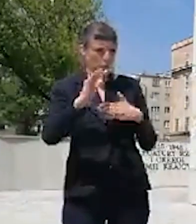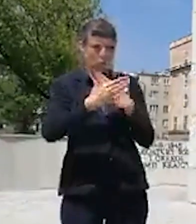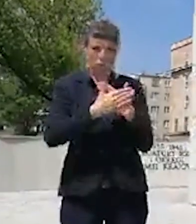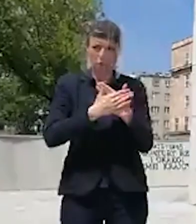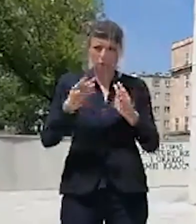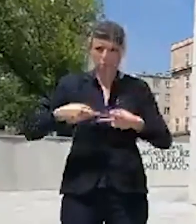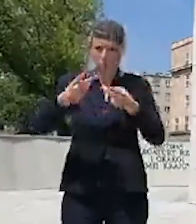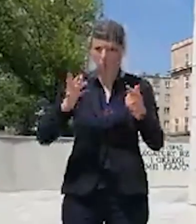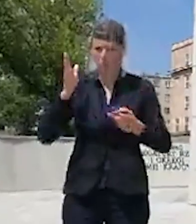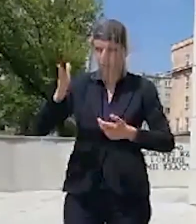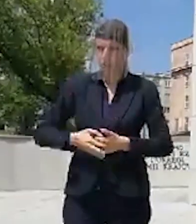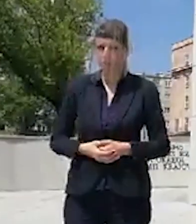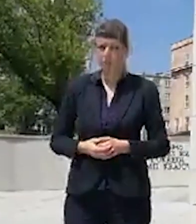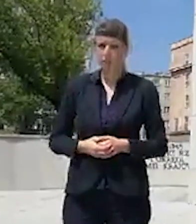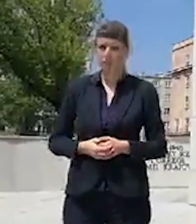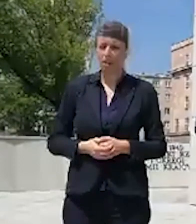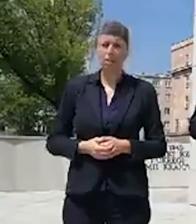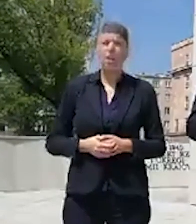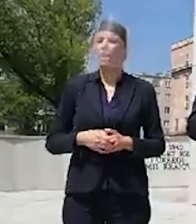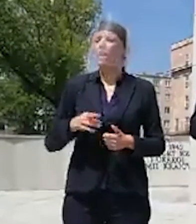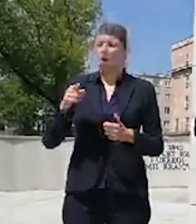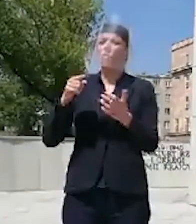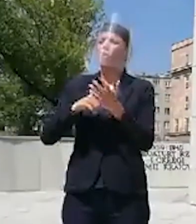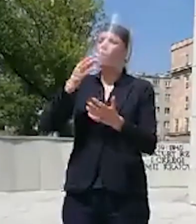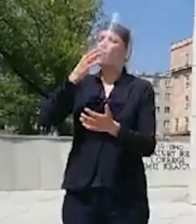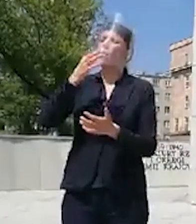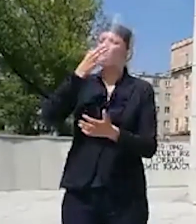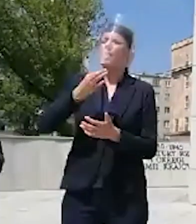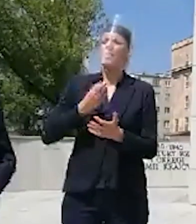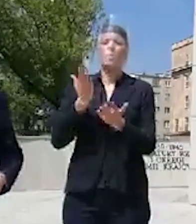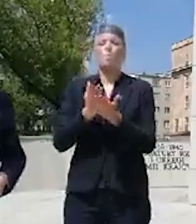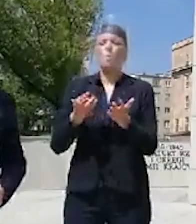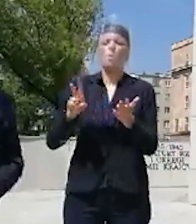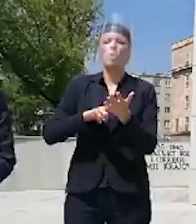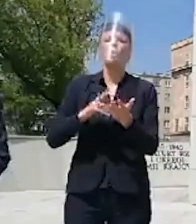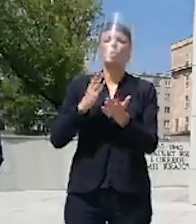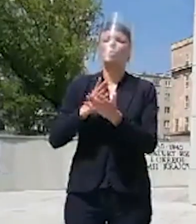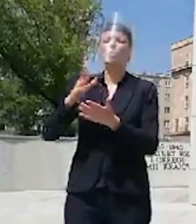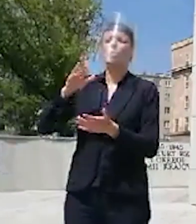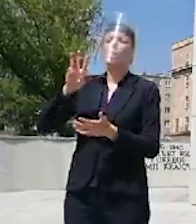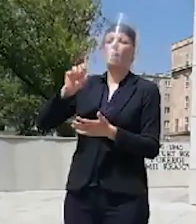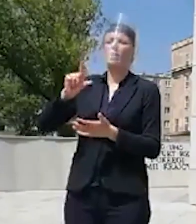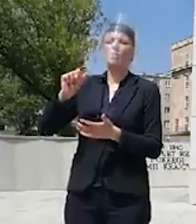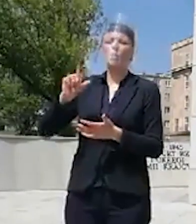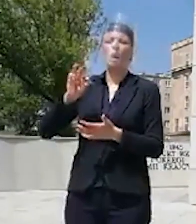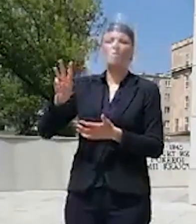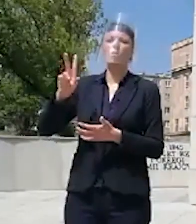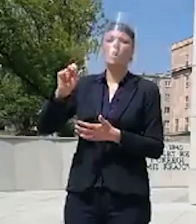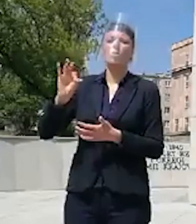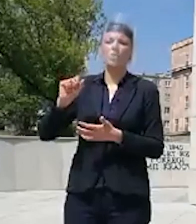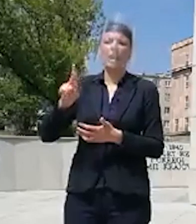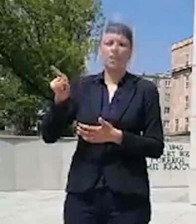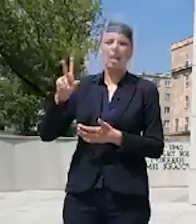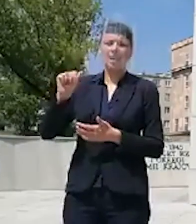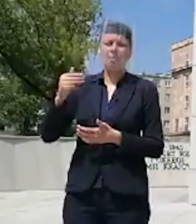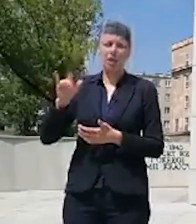To pytanie wraca już po raz drugi, bo po raz pierwszy pojawiło się chyba Władysław Kosiniak-Kamysz, ujawnił swoje oświadczenie